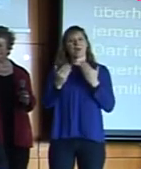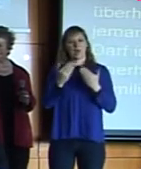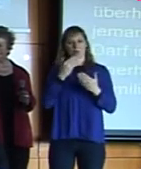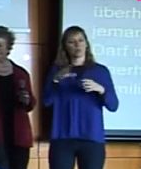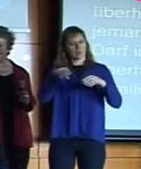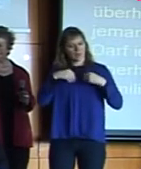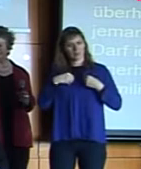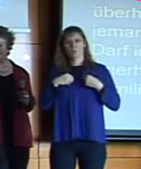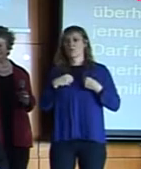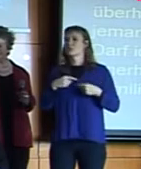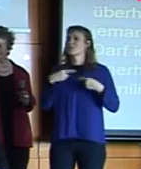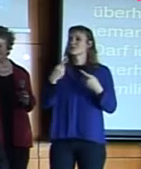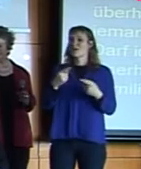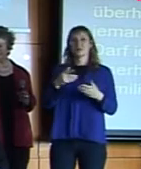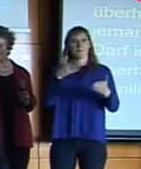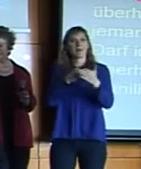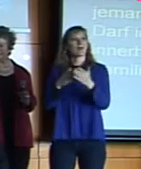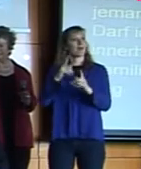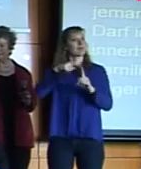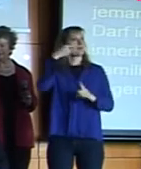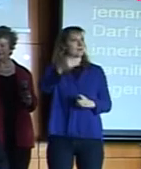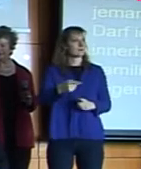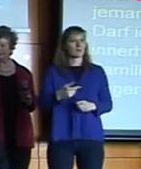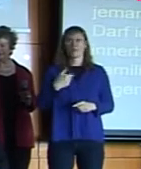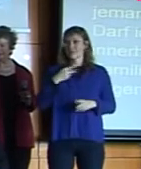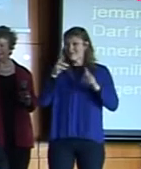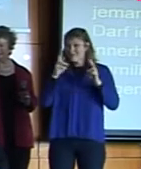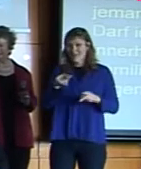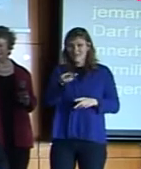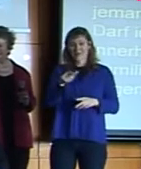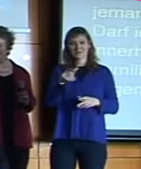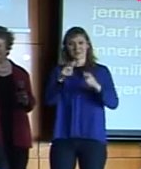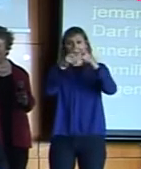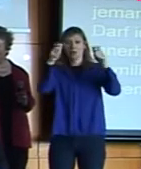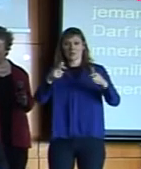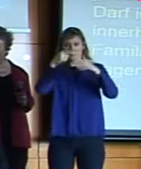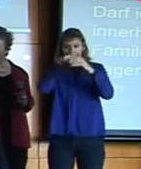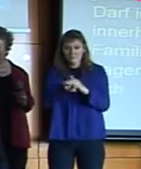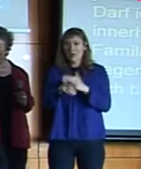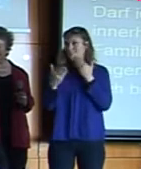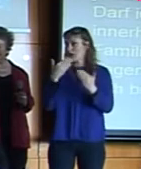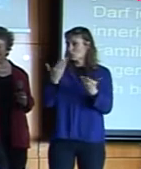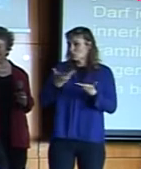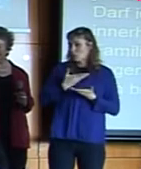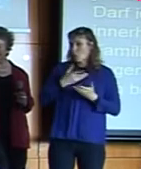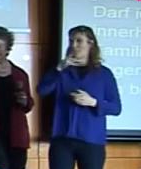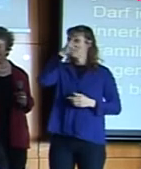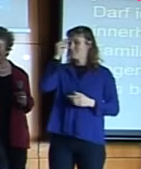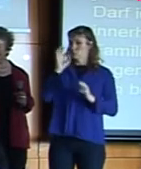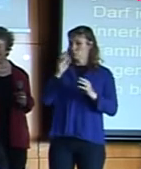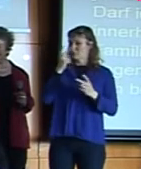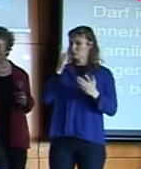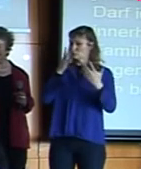nimmt, dann gibt es sozusagen die nächsten Barrieren. Kann ich mit dieser Beratungseinrichtung oder mit diesen beratenden